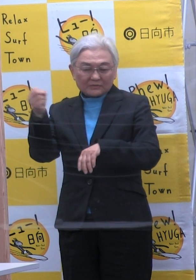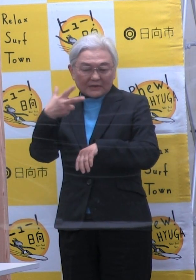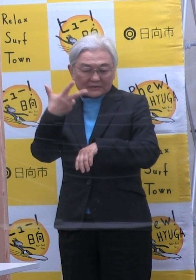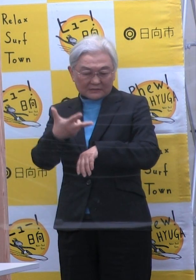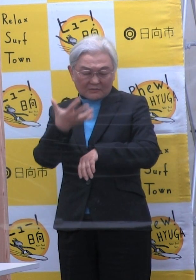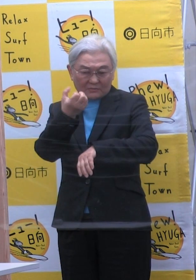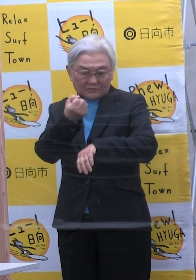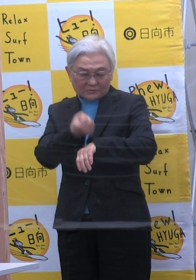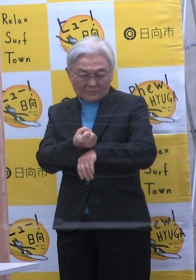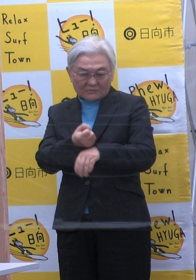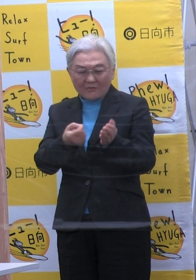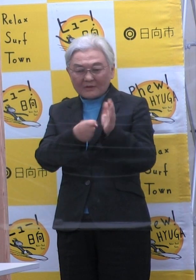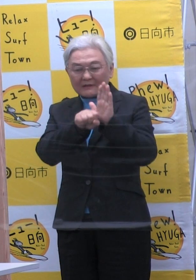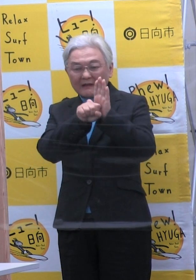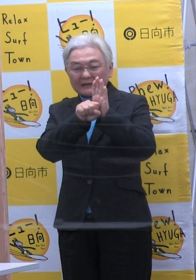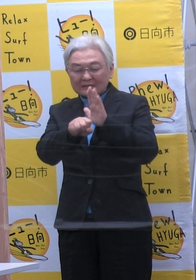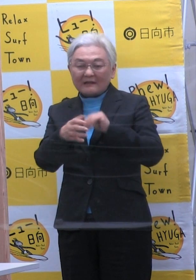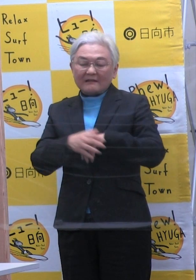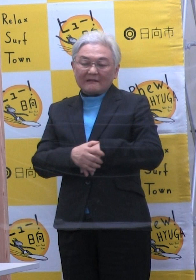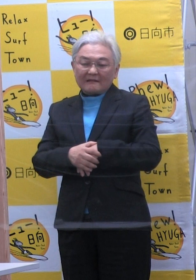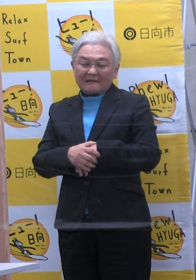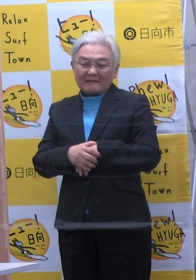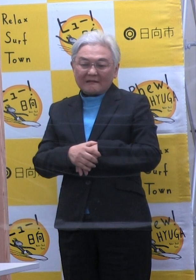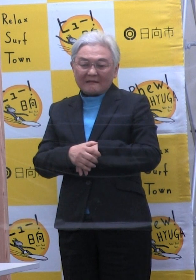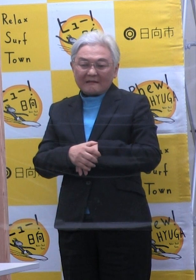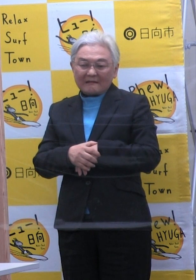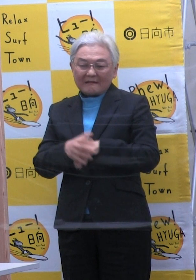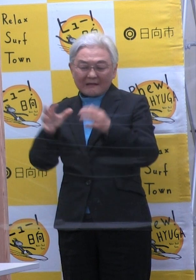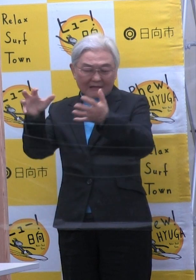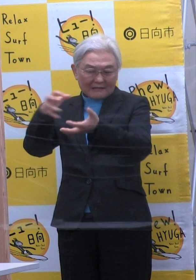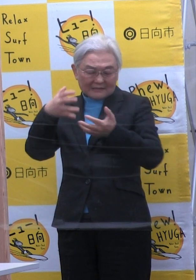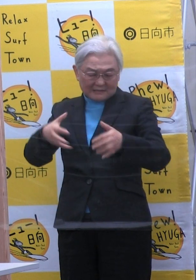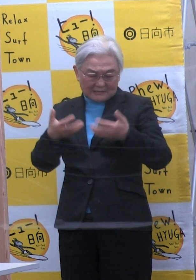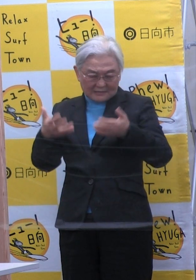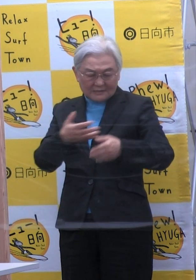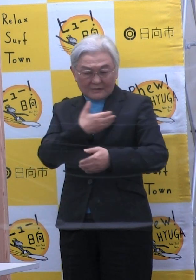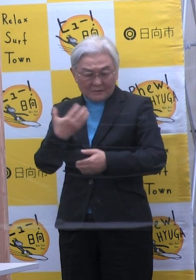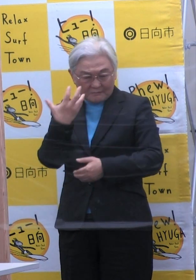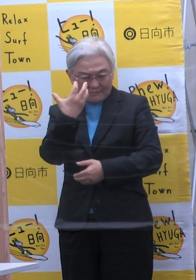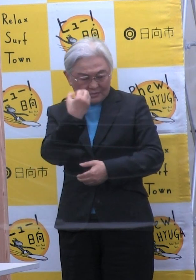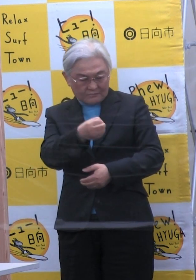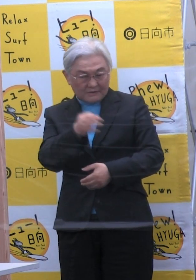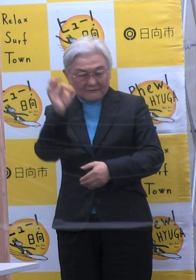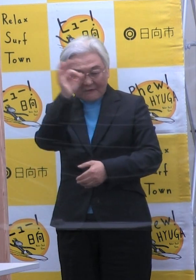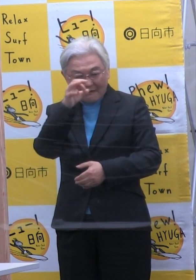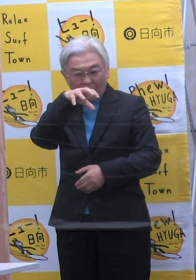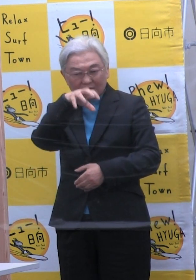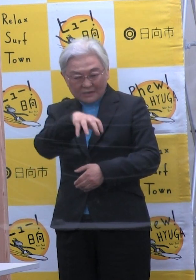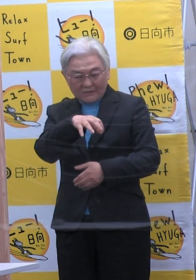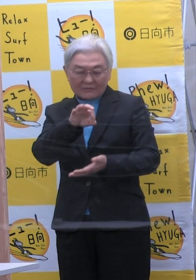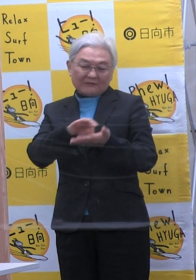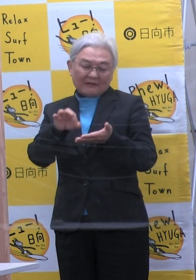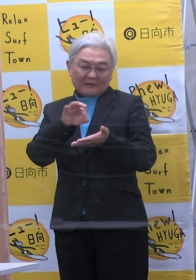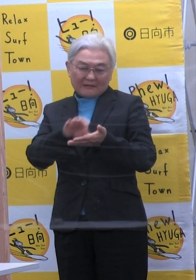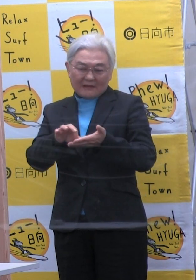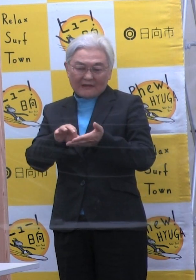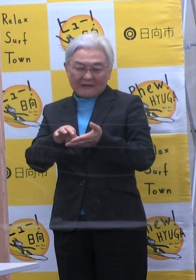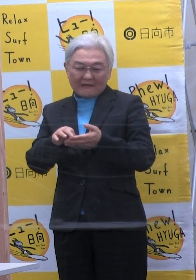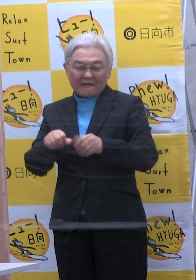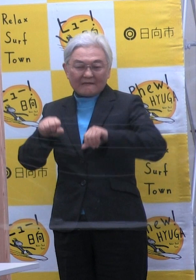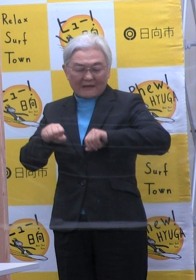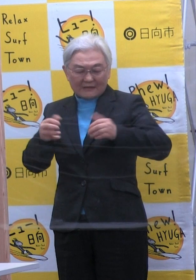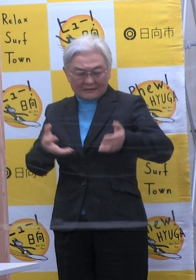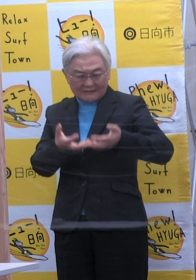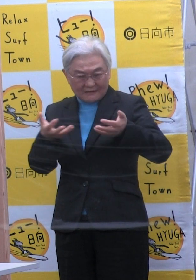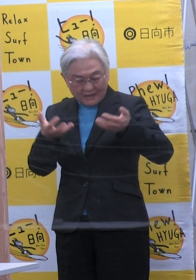稼げる仕組みを作り出すとともに、魅力ある観光資源の活用による活力と